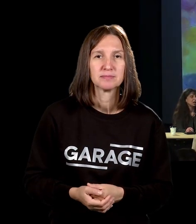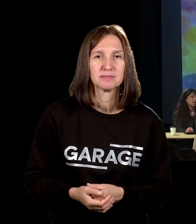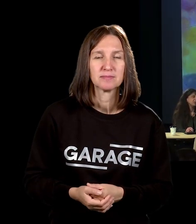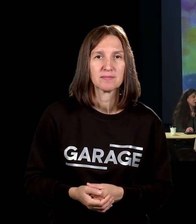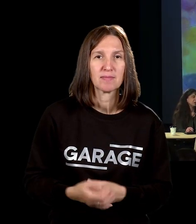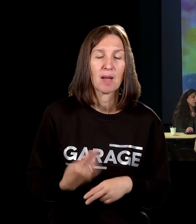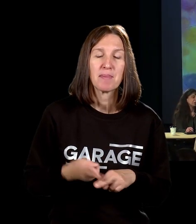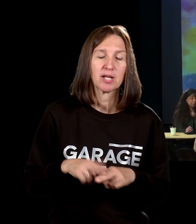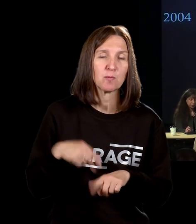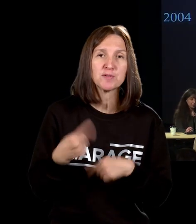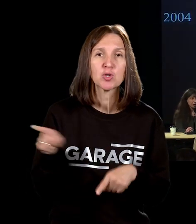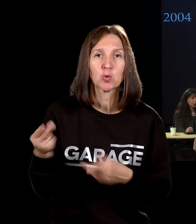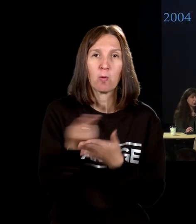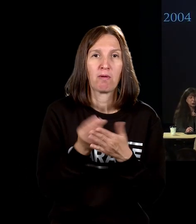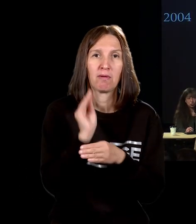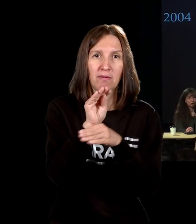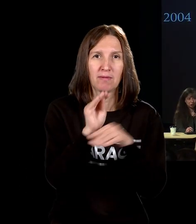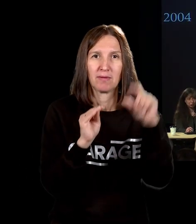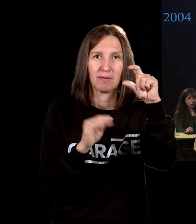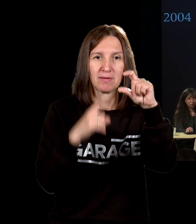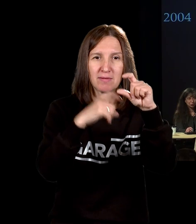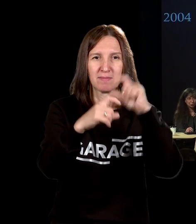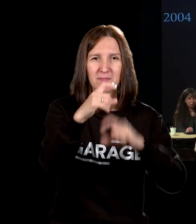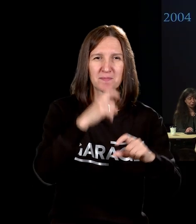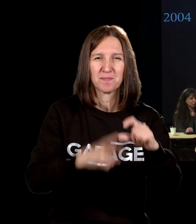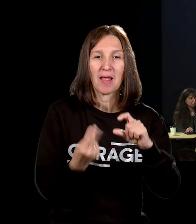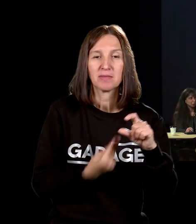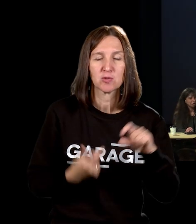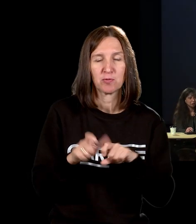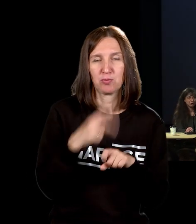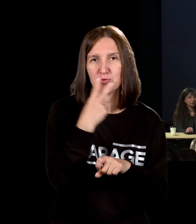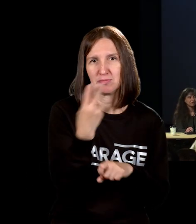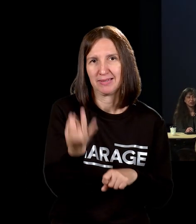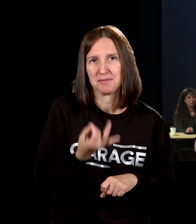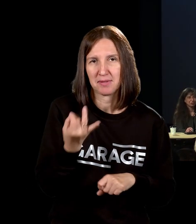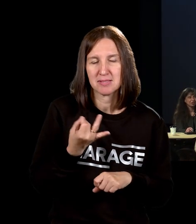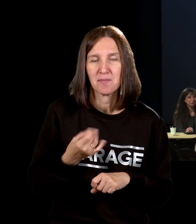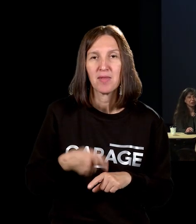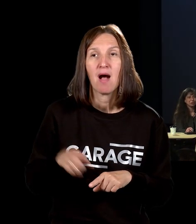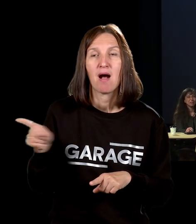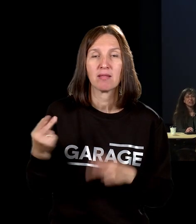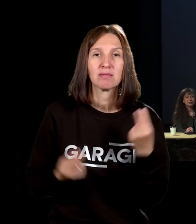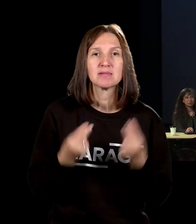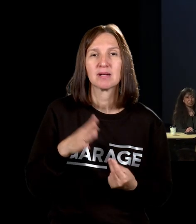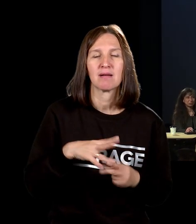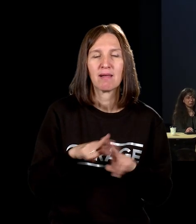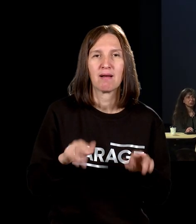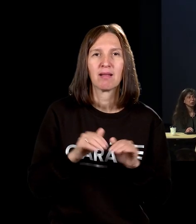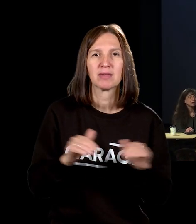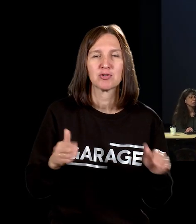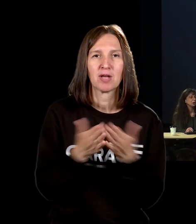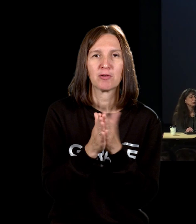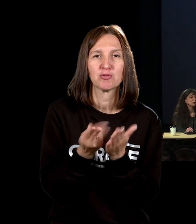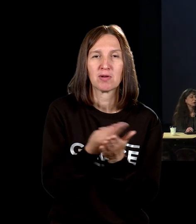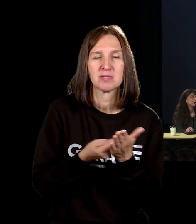интересно. Они сыграли в книжку «Раскраску» детскую, которую они там дорисовали, какими-то